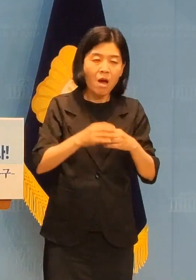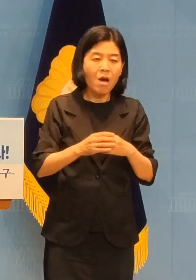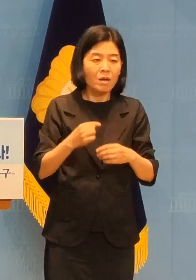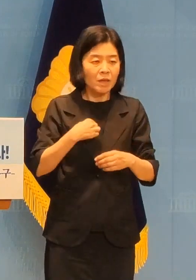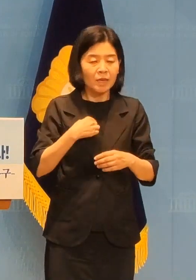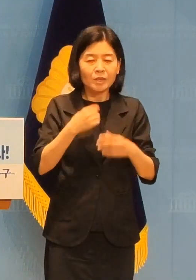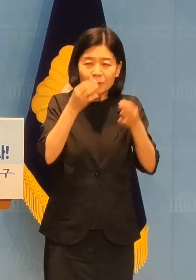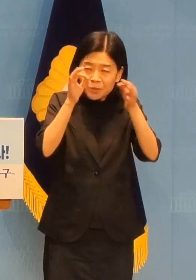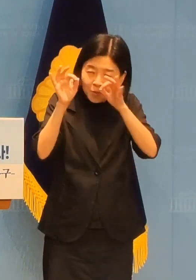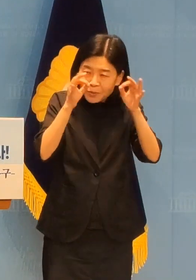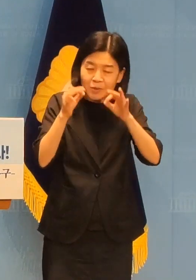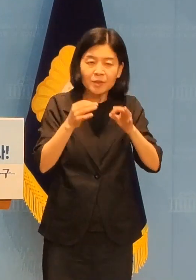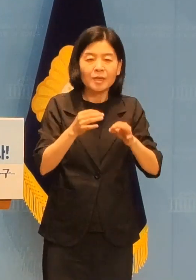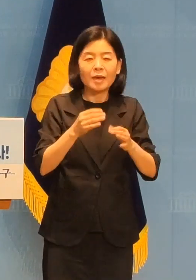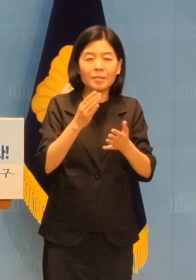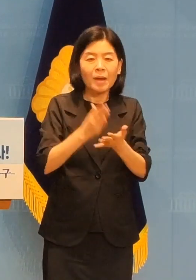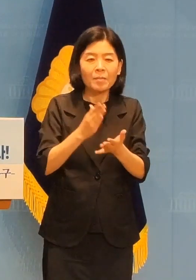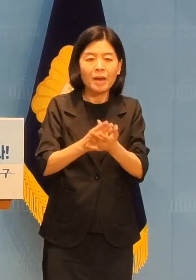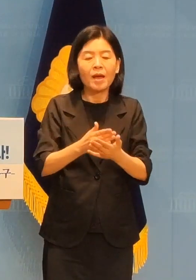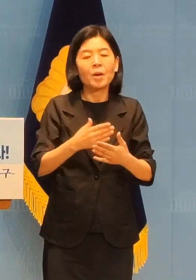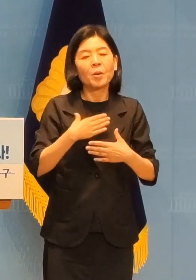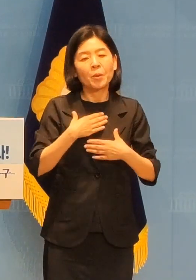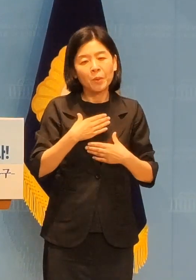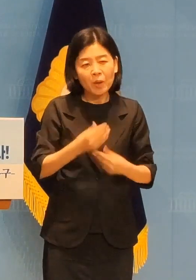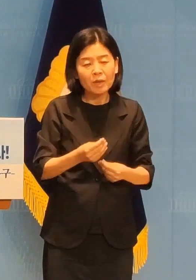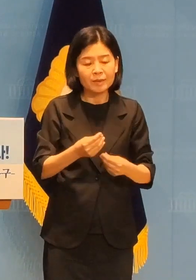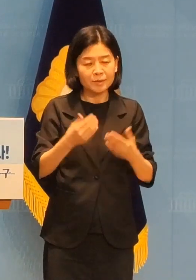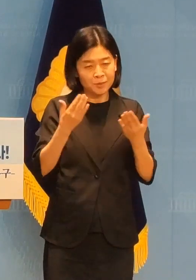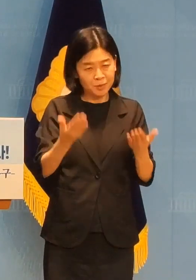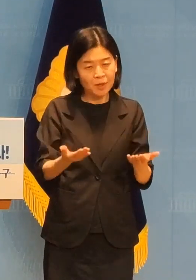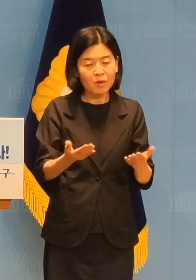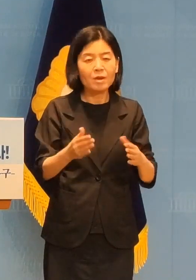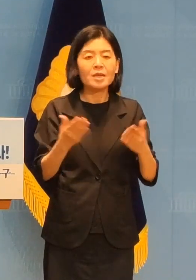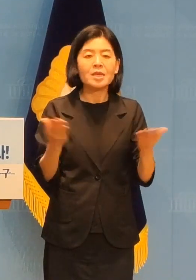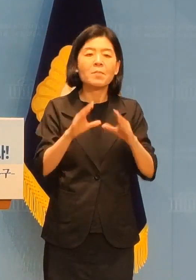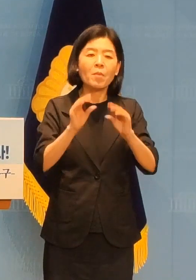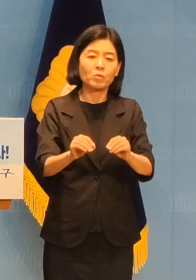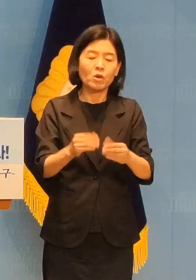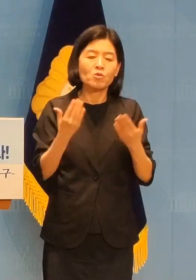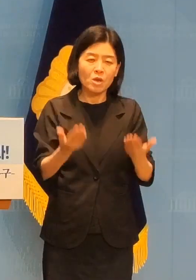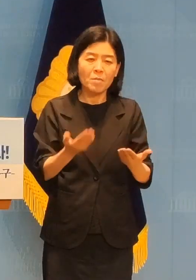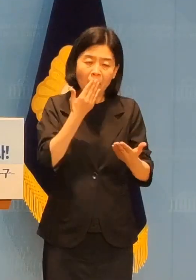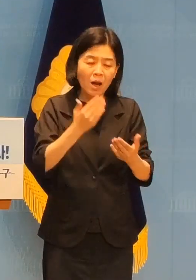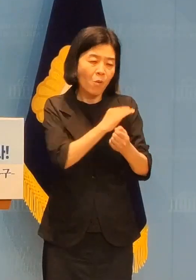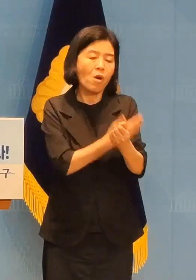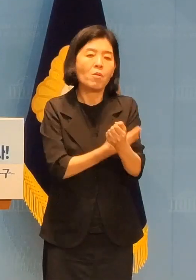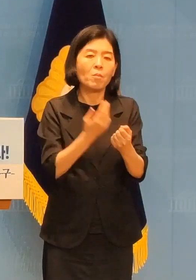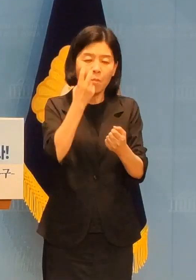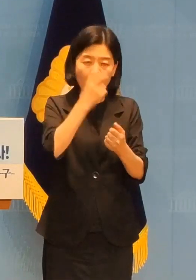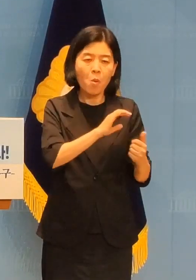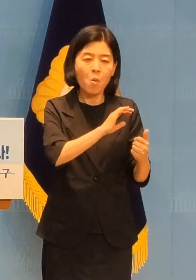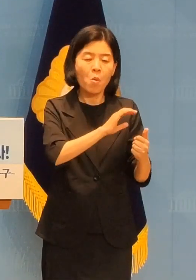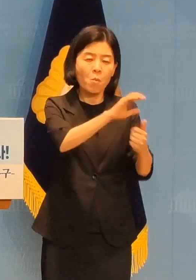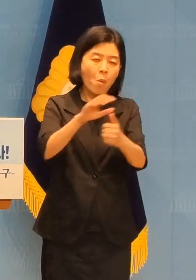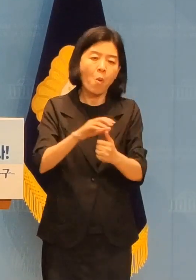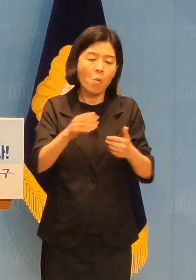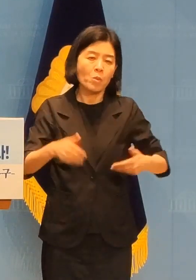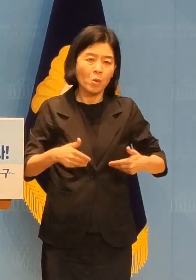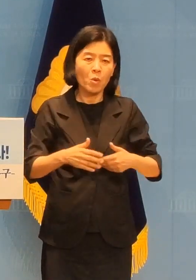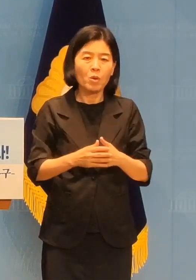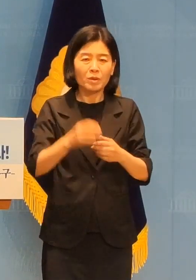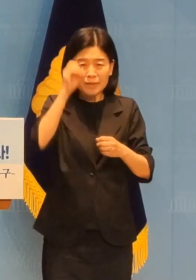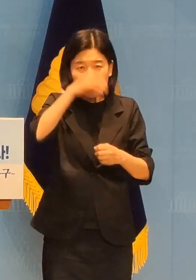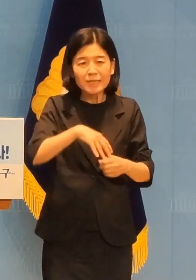않고 안전하게 일을 멈출 수 있는 실질적인 권리가 보장되어야 합니다. 형식적인 권고에 그칠 것이